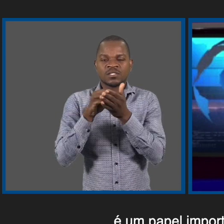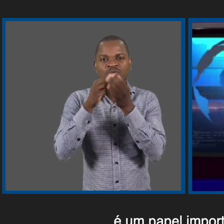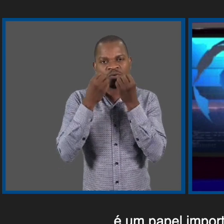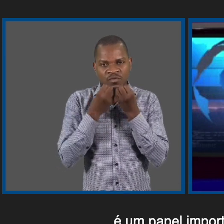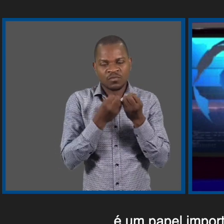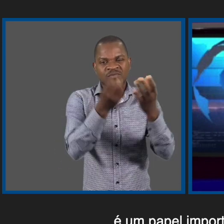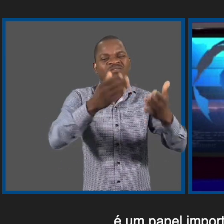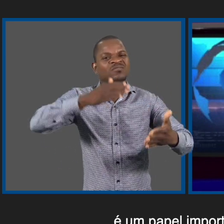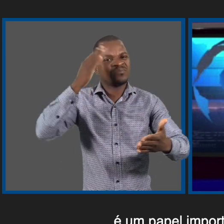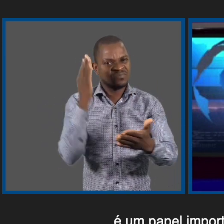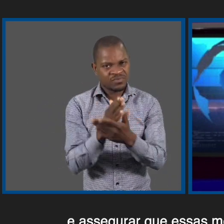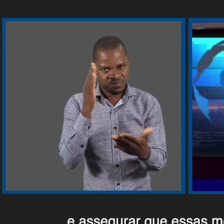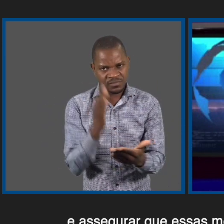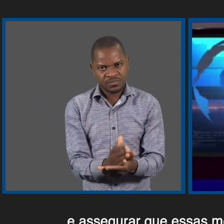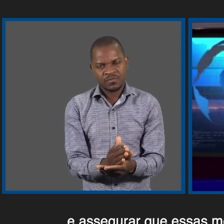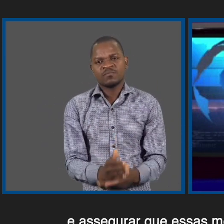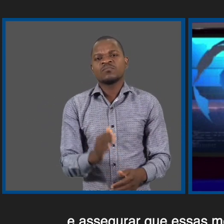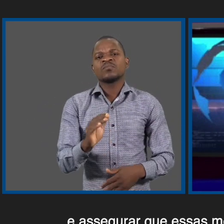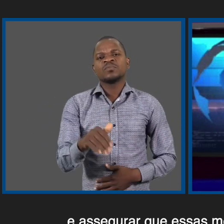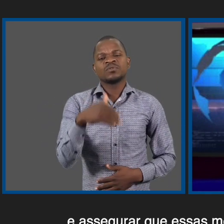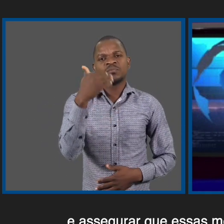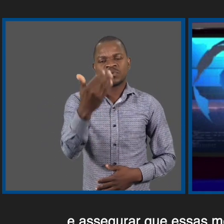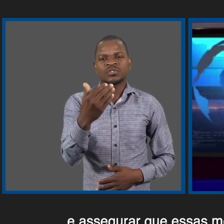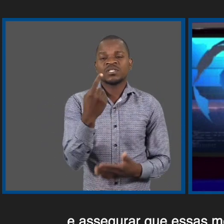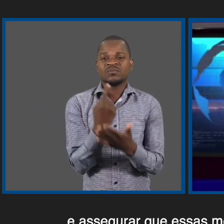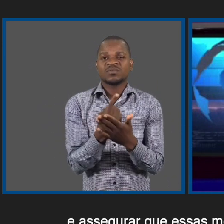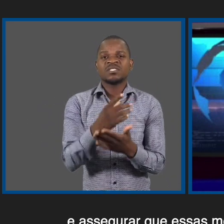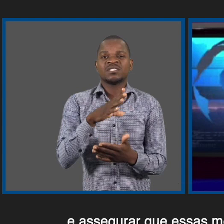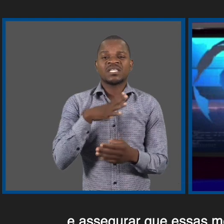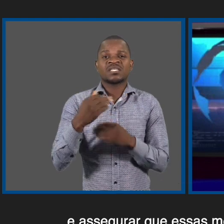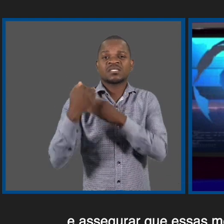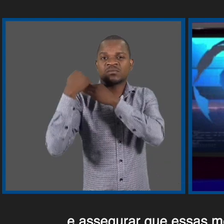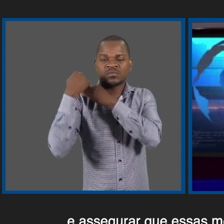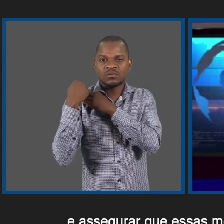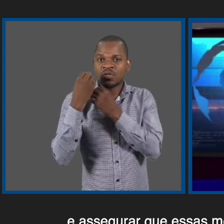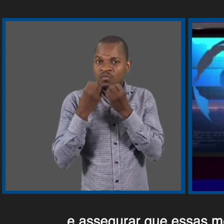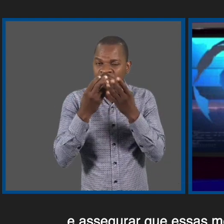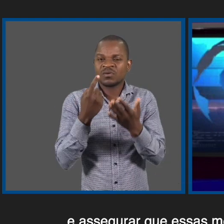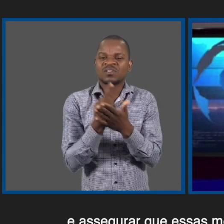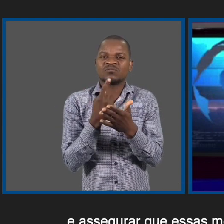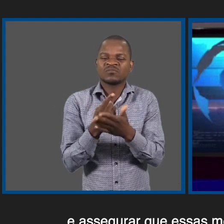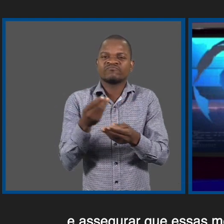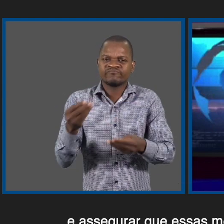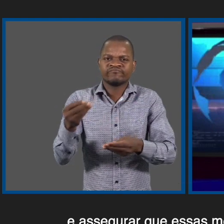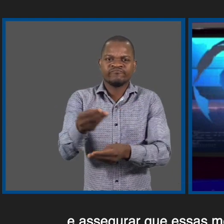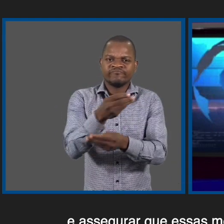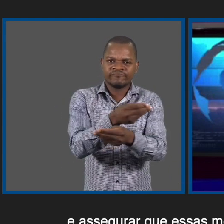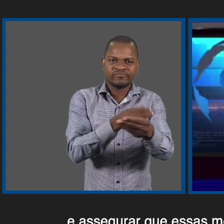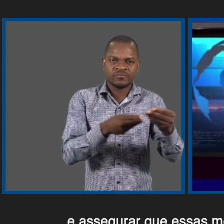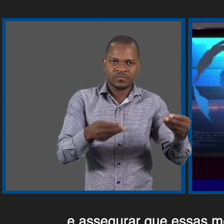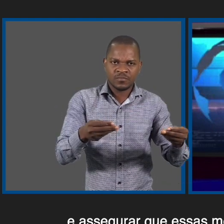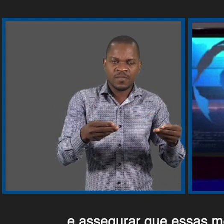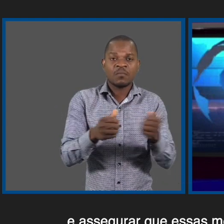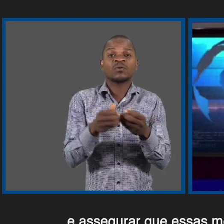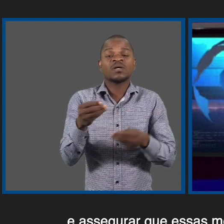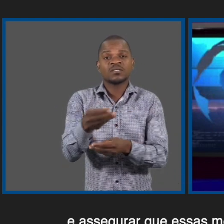informação fidedigna, verdadeira, e depois assegurar que essas mensagens sejam passadas em veículos